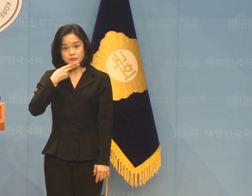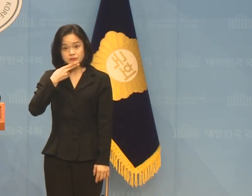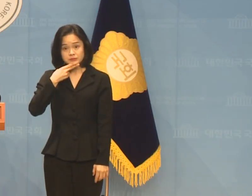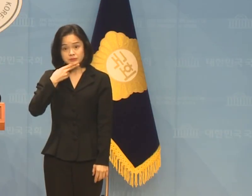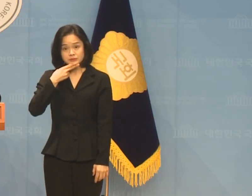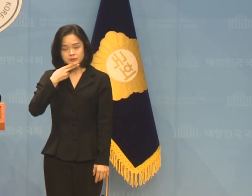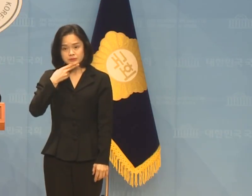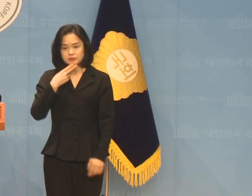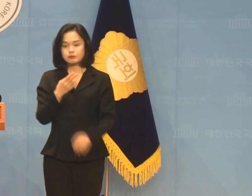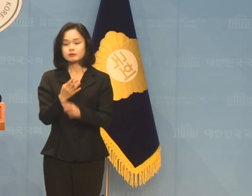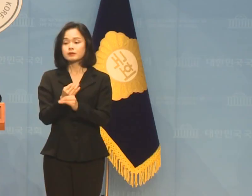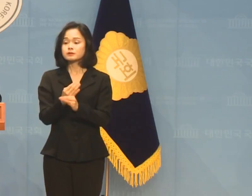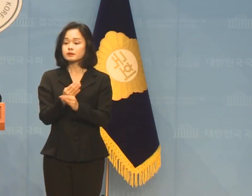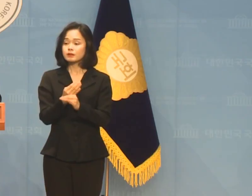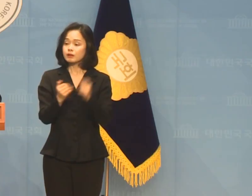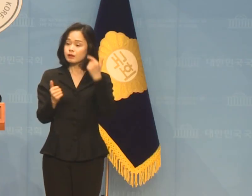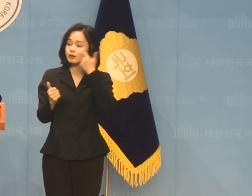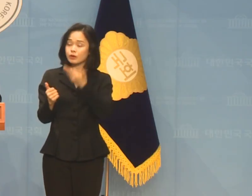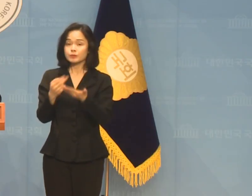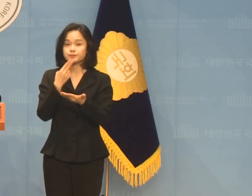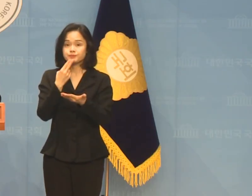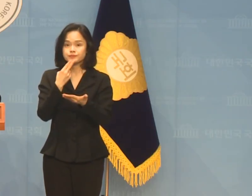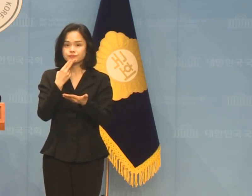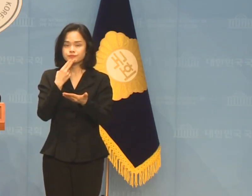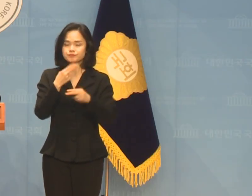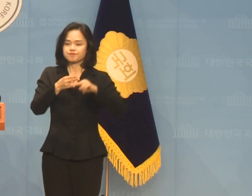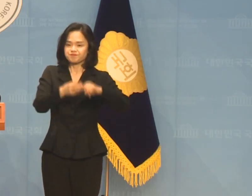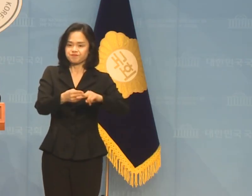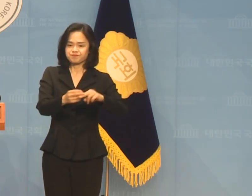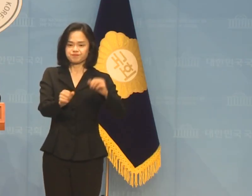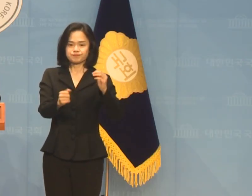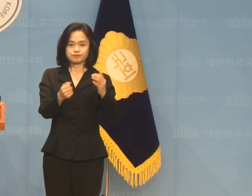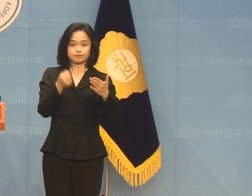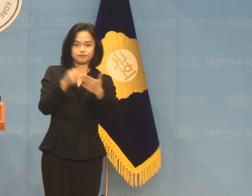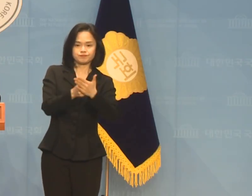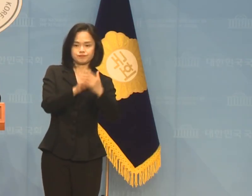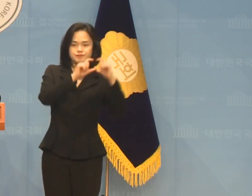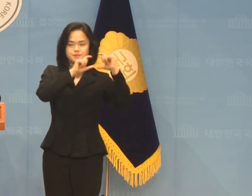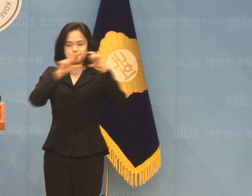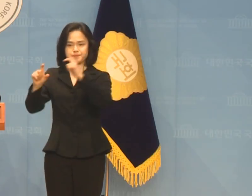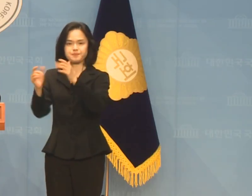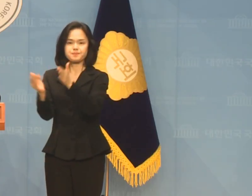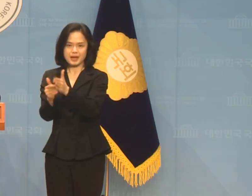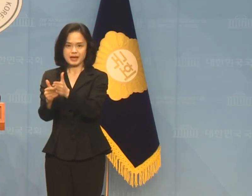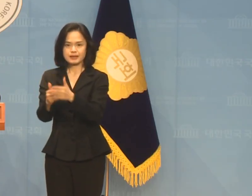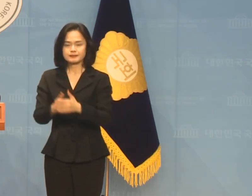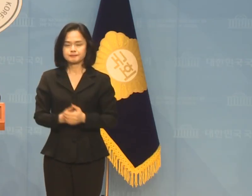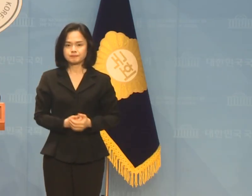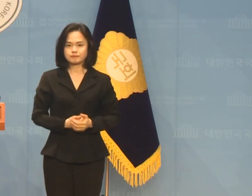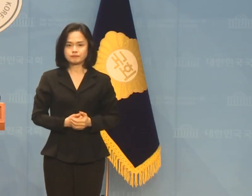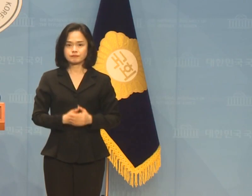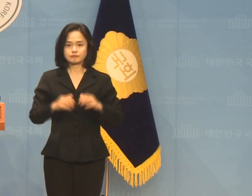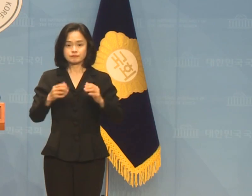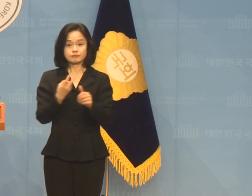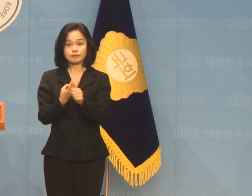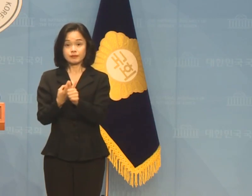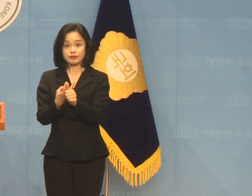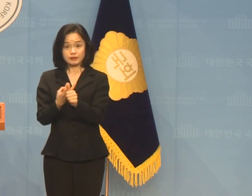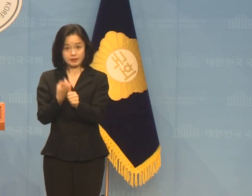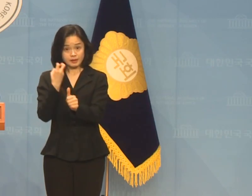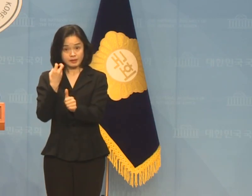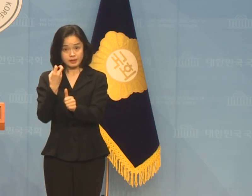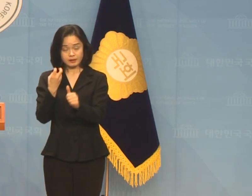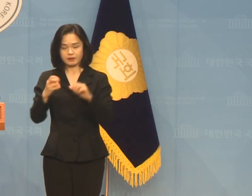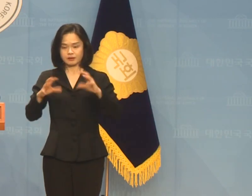통보해버렸습니다. 헌재에서는 탄핵 사유의 가장 중요한 항목인 내란죄에 대해서도